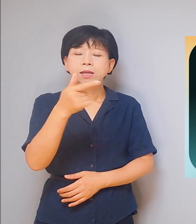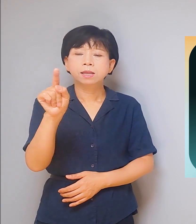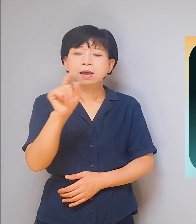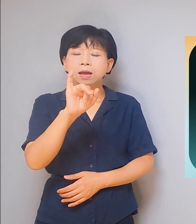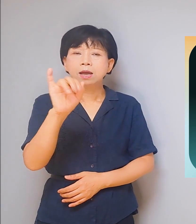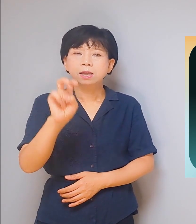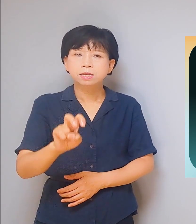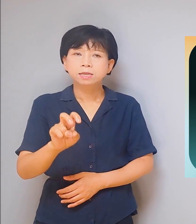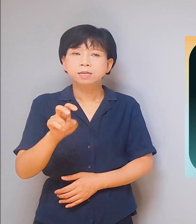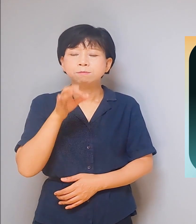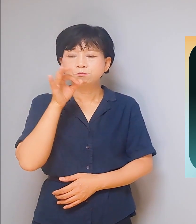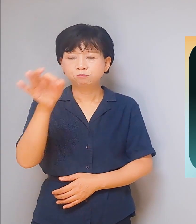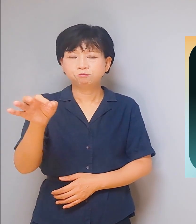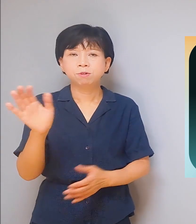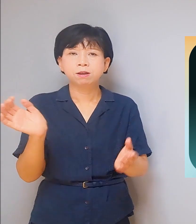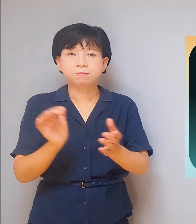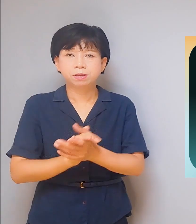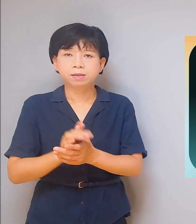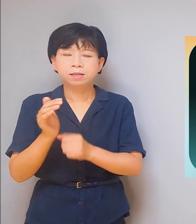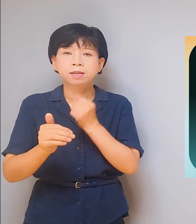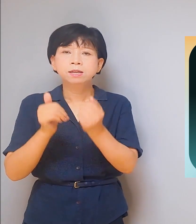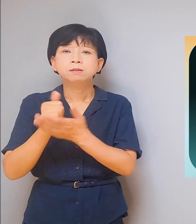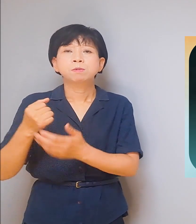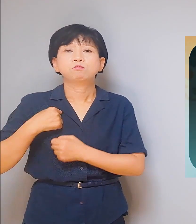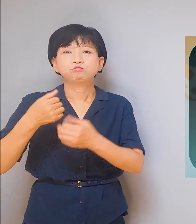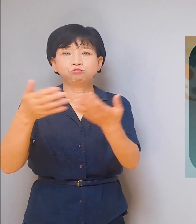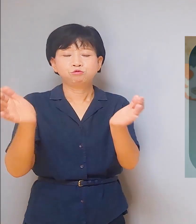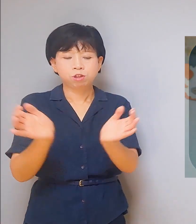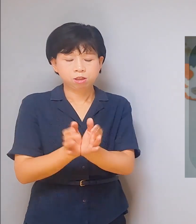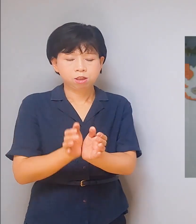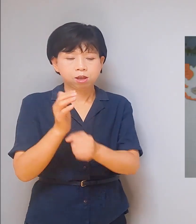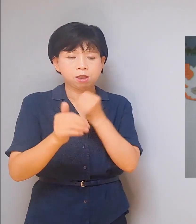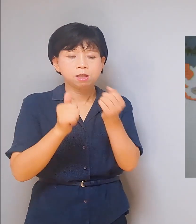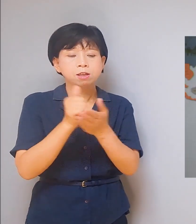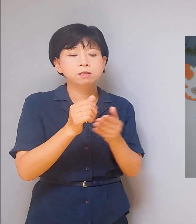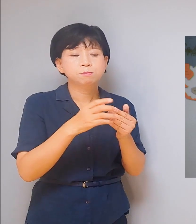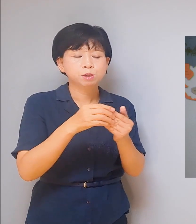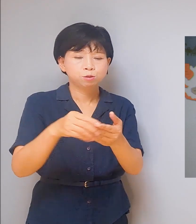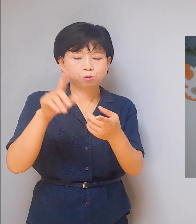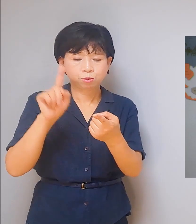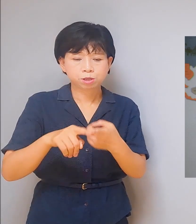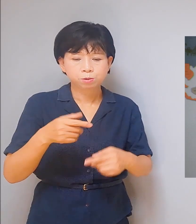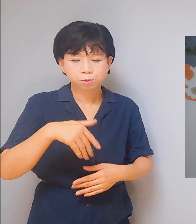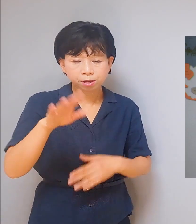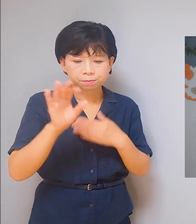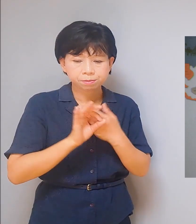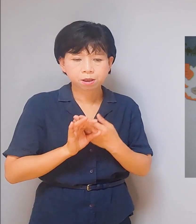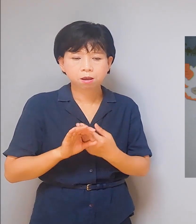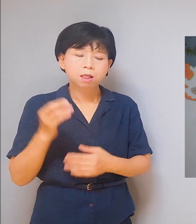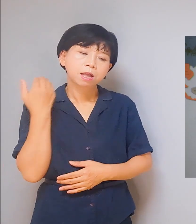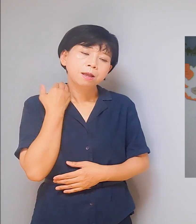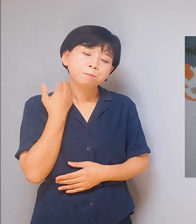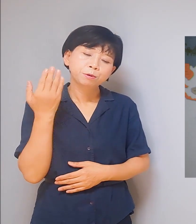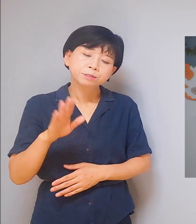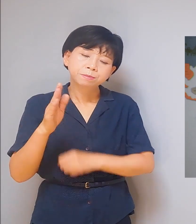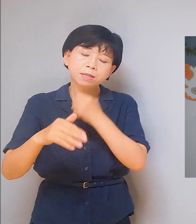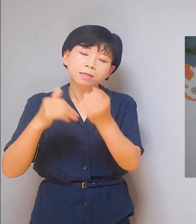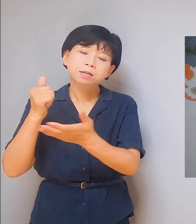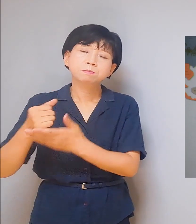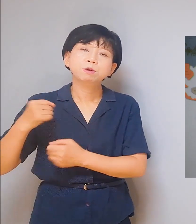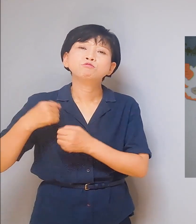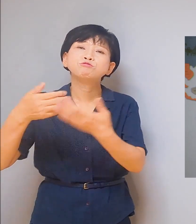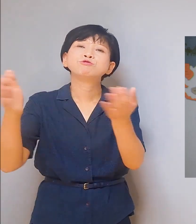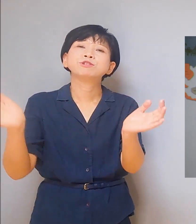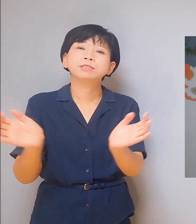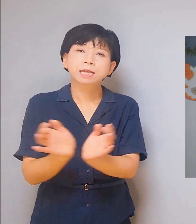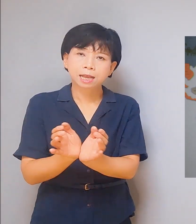이라 하였더라. 아멘. 하나님이 인도하시는 길을 따라가면 당장 내 눈앞에 안 보이는 것 같아도 하나님의